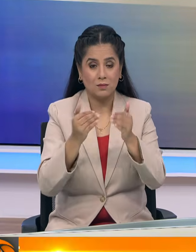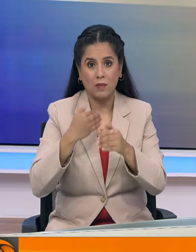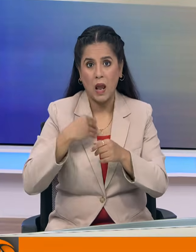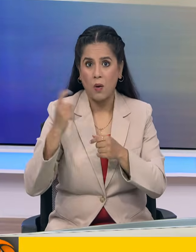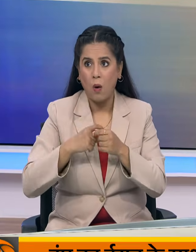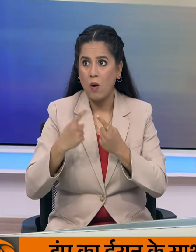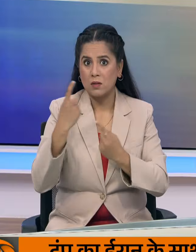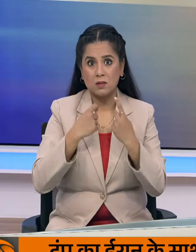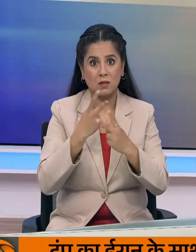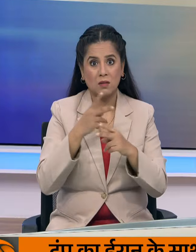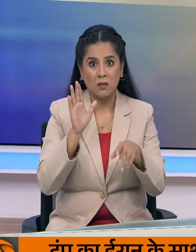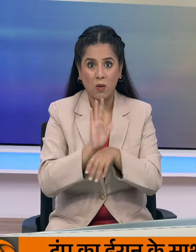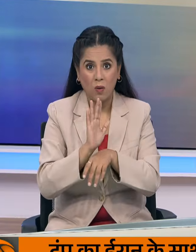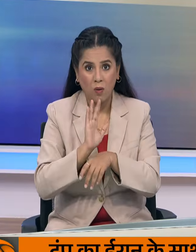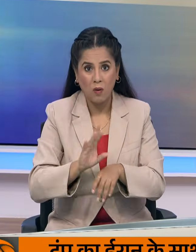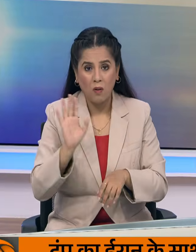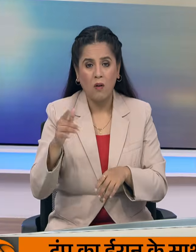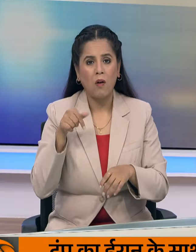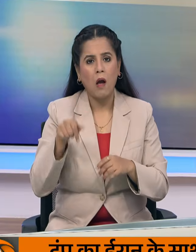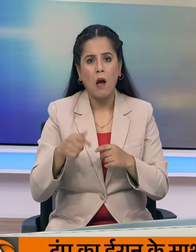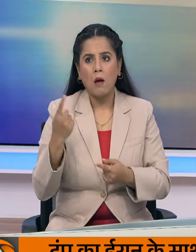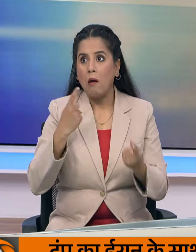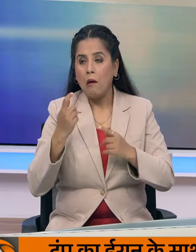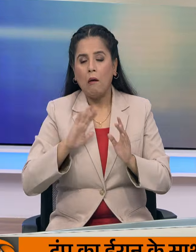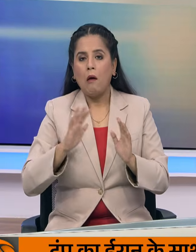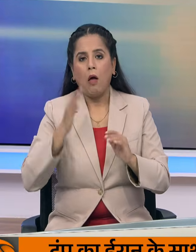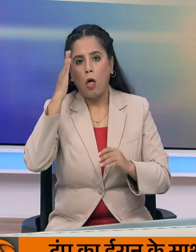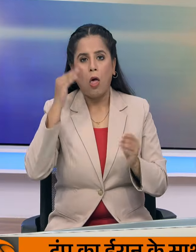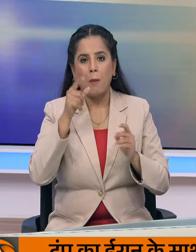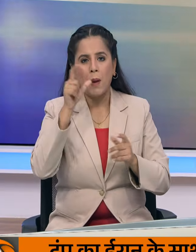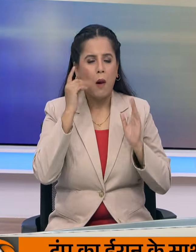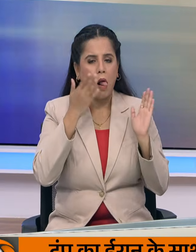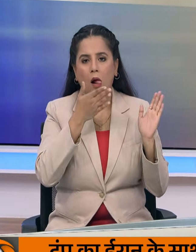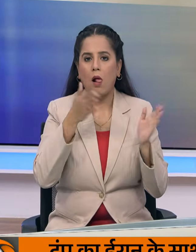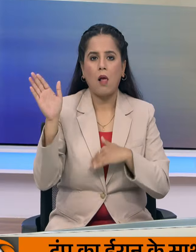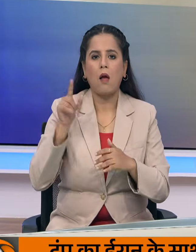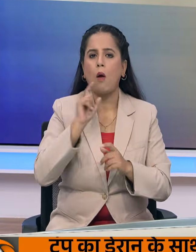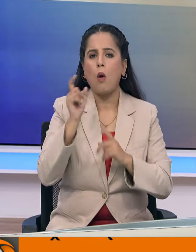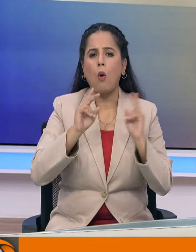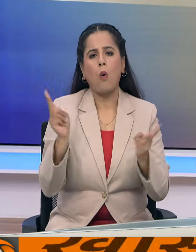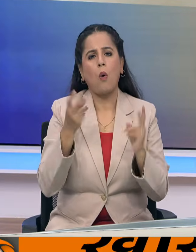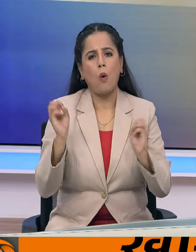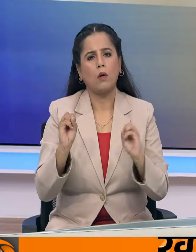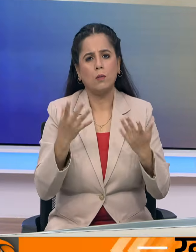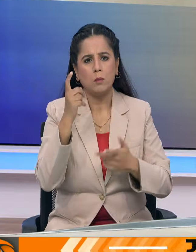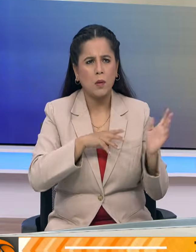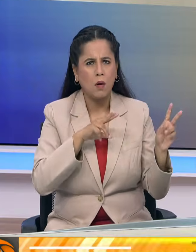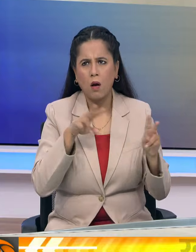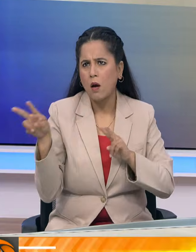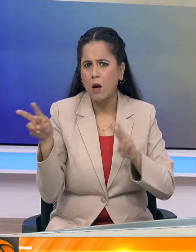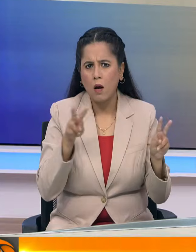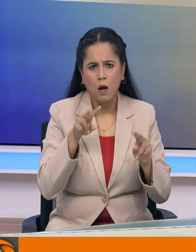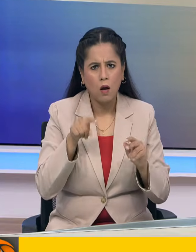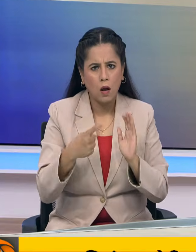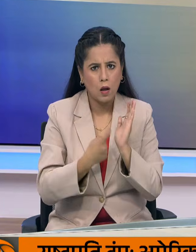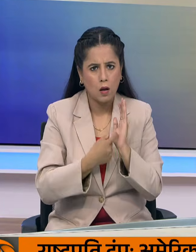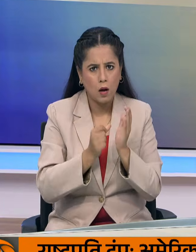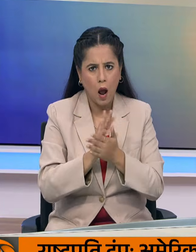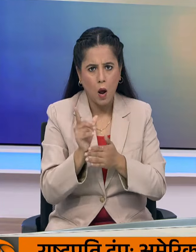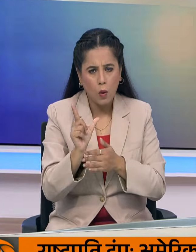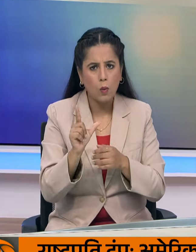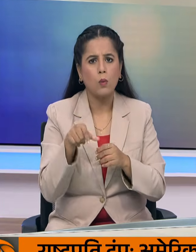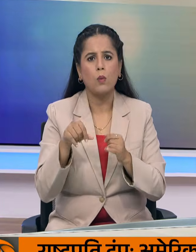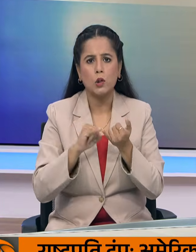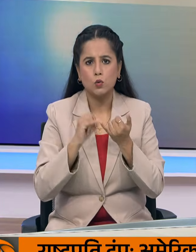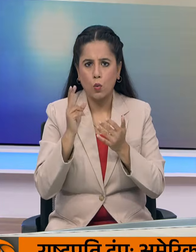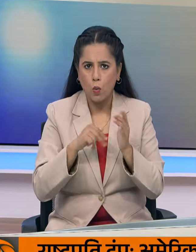में घिरती है, तब वह इस तरह के बयान देकर ध्यान भटकाने की कोशिश करती है। उन्होंने राहुल गांधी और सोनिया गांधी का